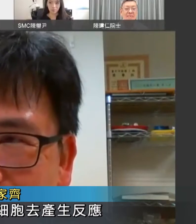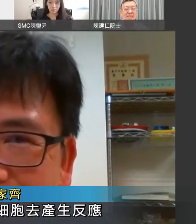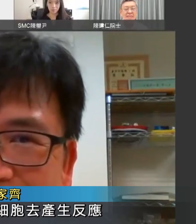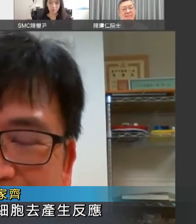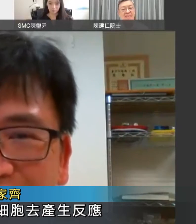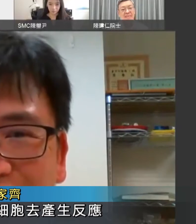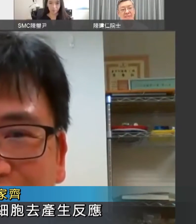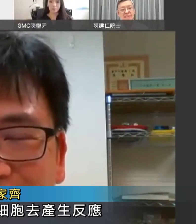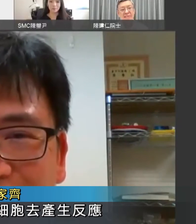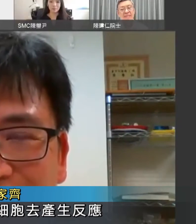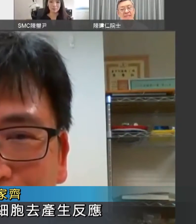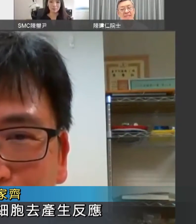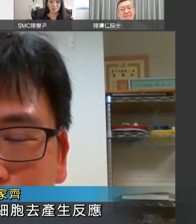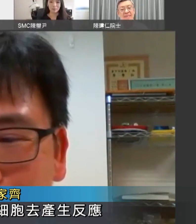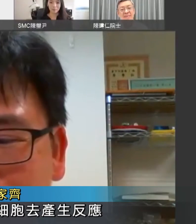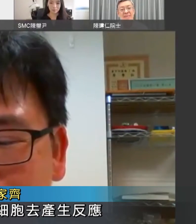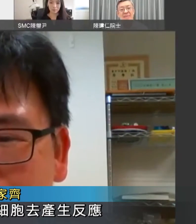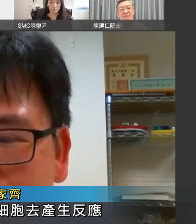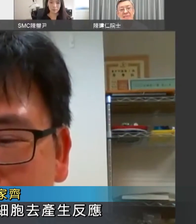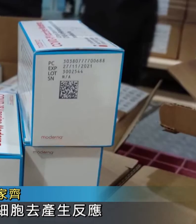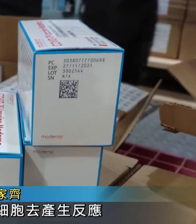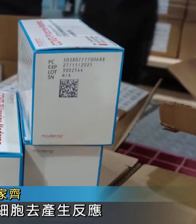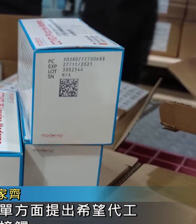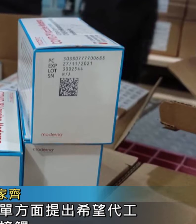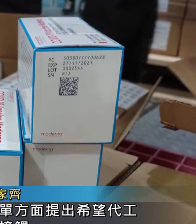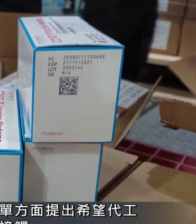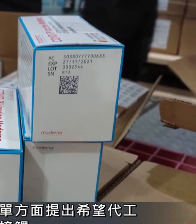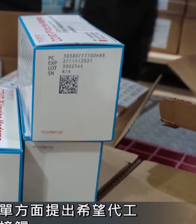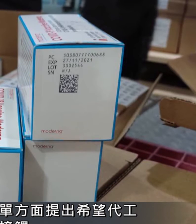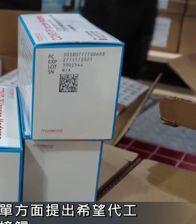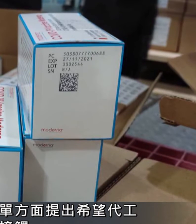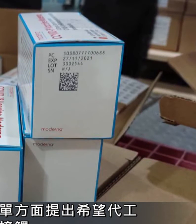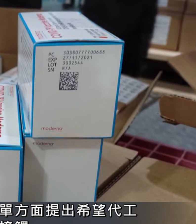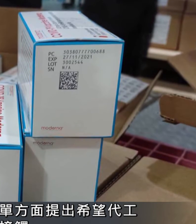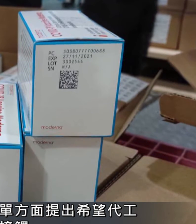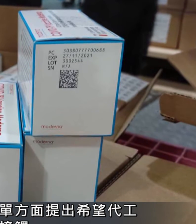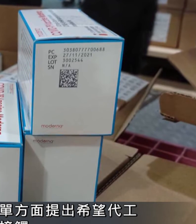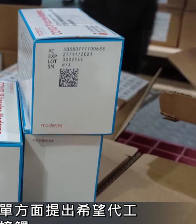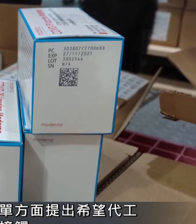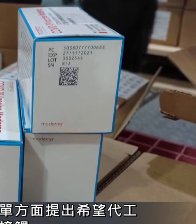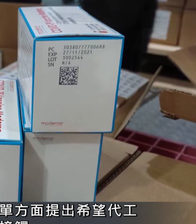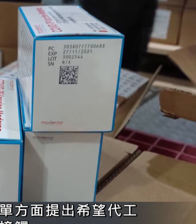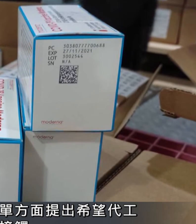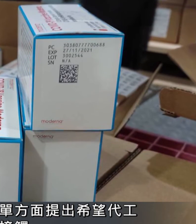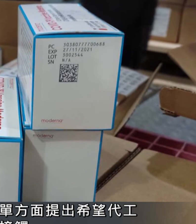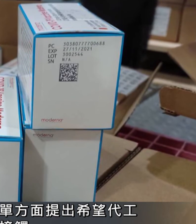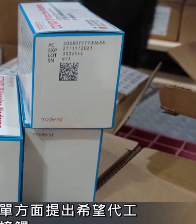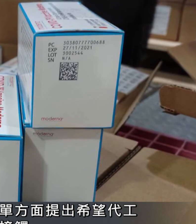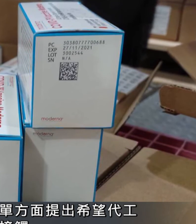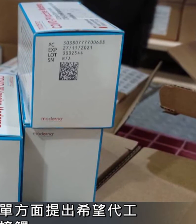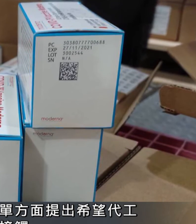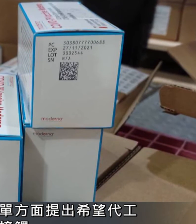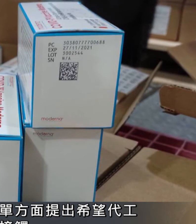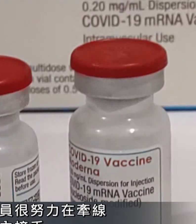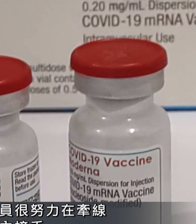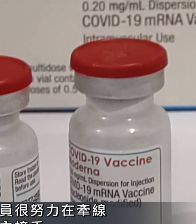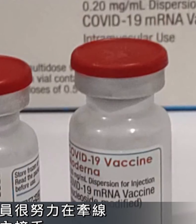人里面的细胞去产生反应。 至于目前只是台湾单方面提出希望代工，还是已经有初步的接触，国务院表